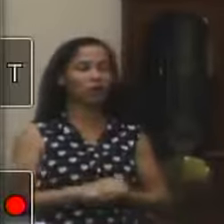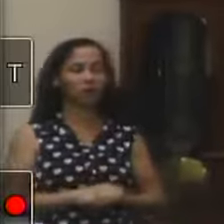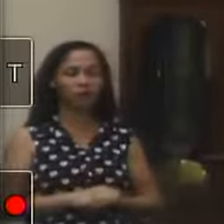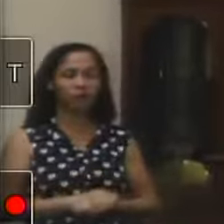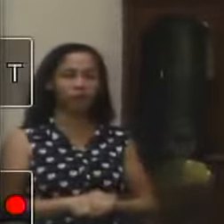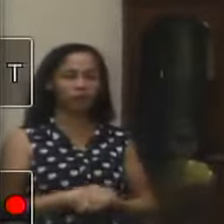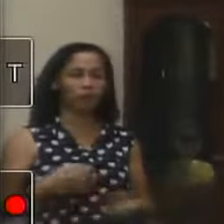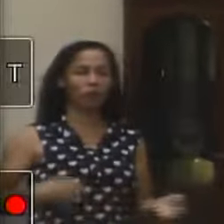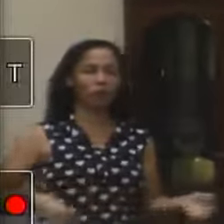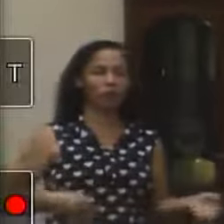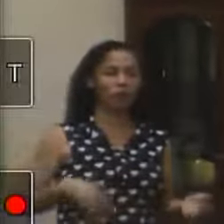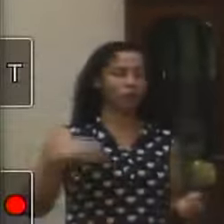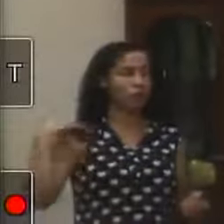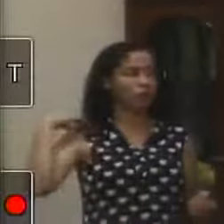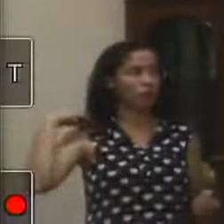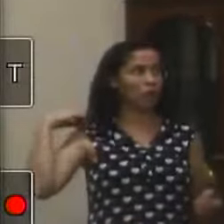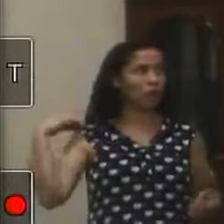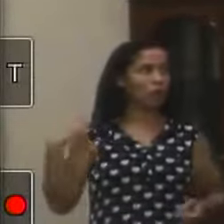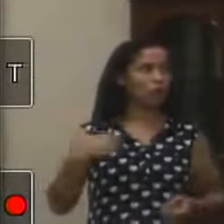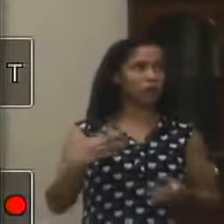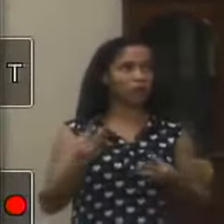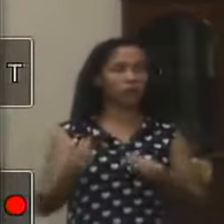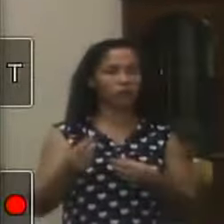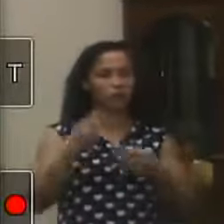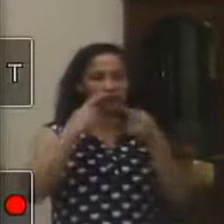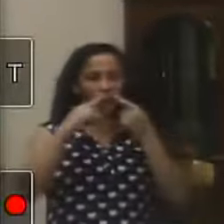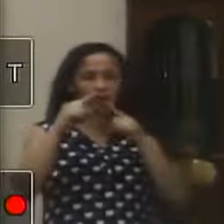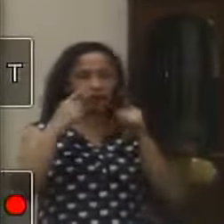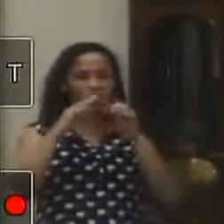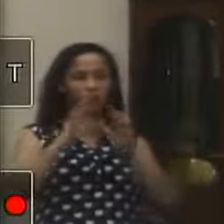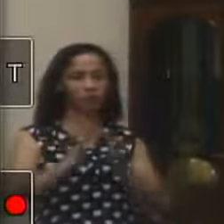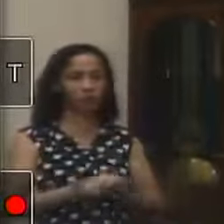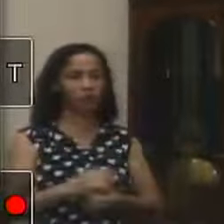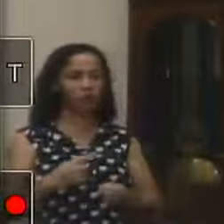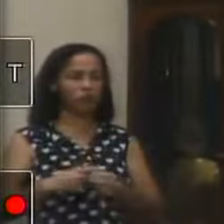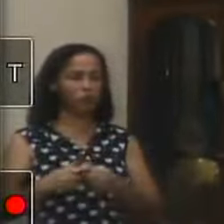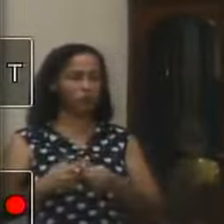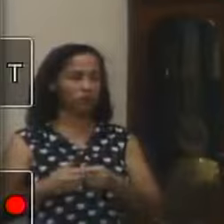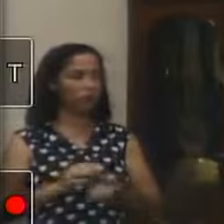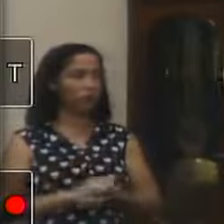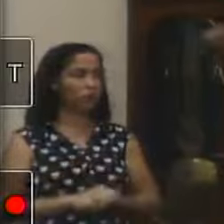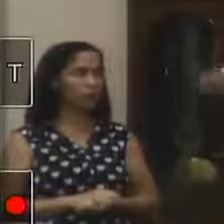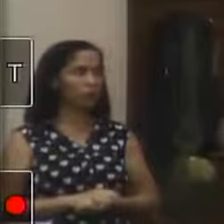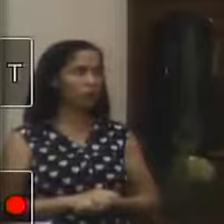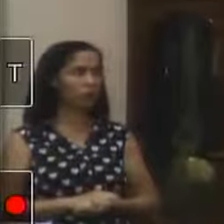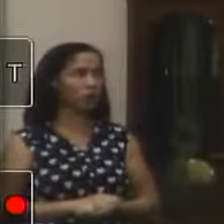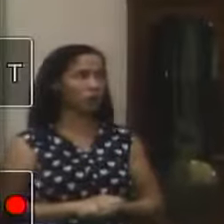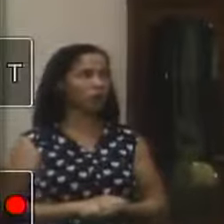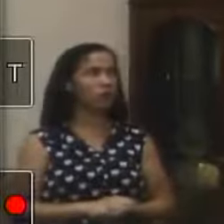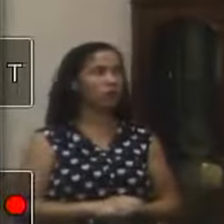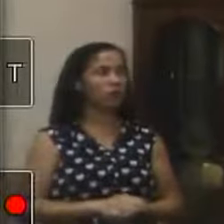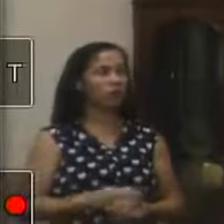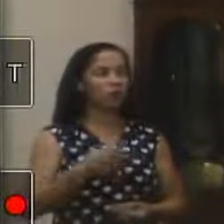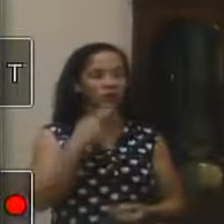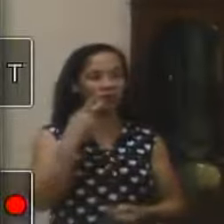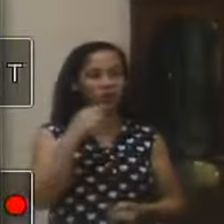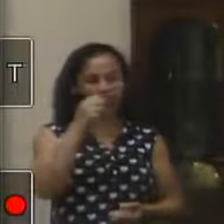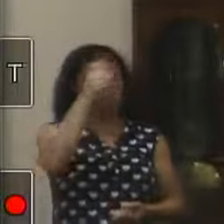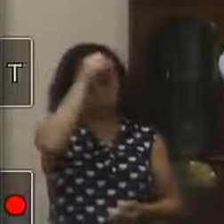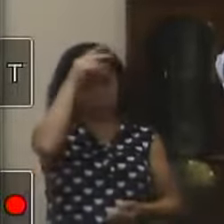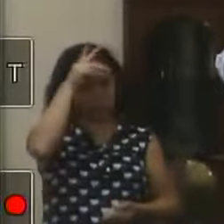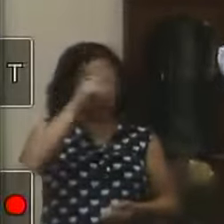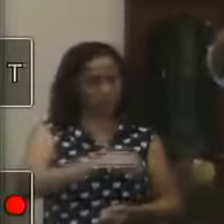Silvio. Então, muita reclamação em conservatório, muita reclamação nos bairros. A gente tratar isso assim com muita proximidade aí com o prefeito,